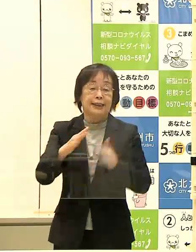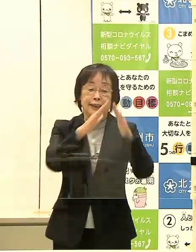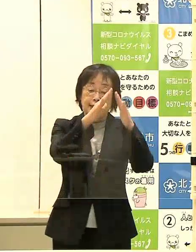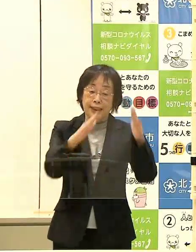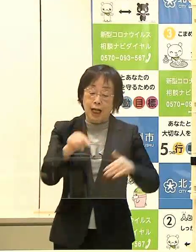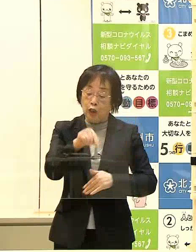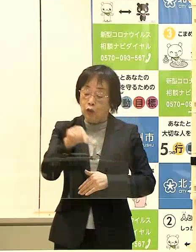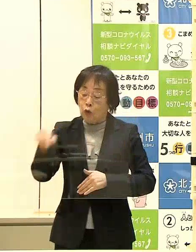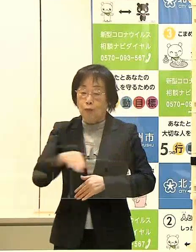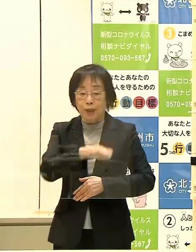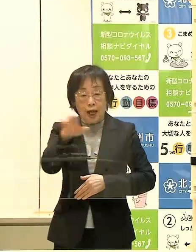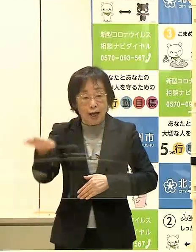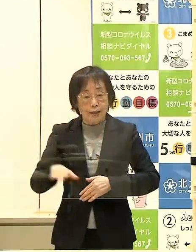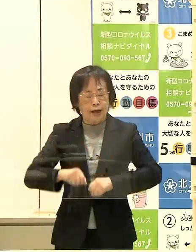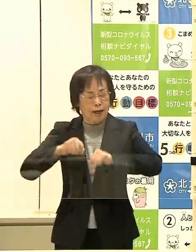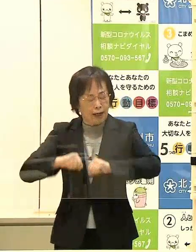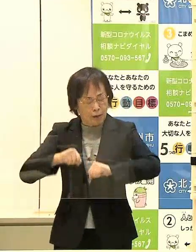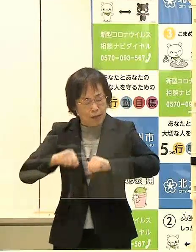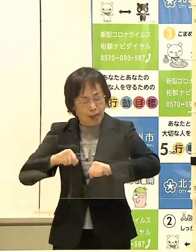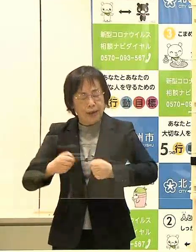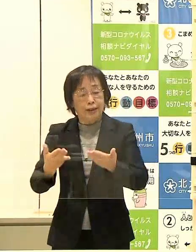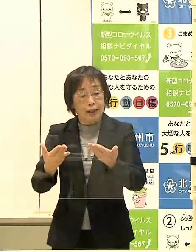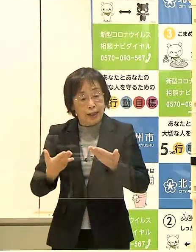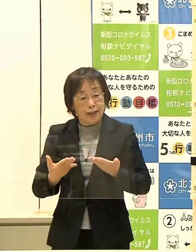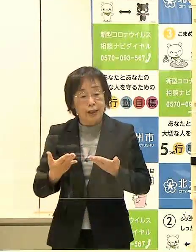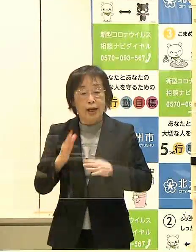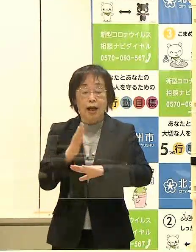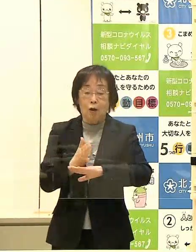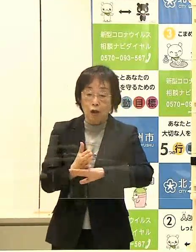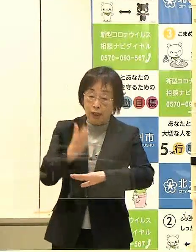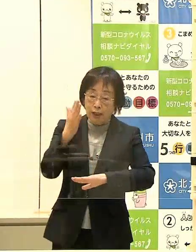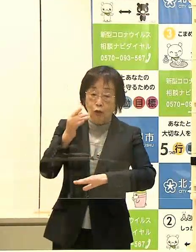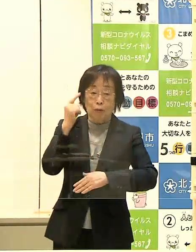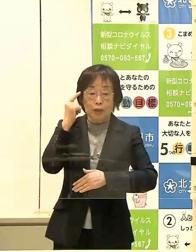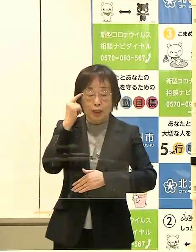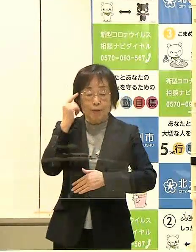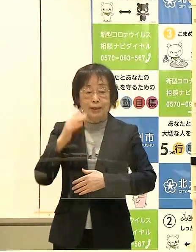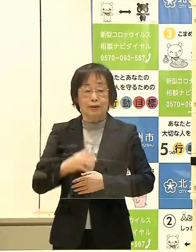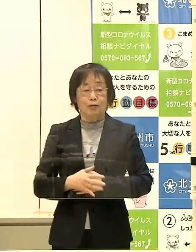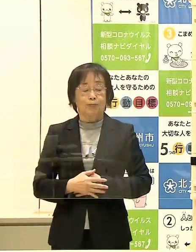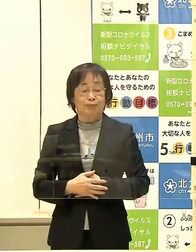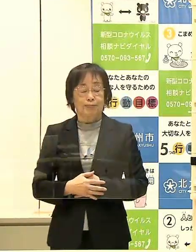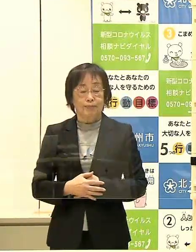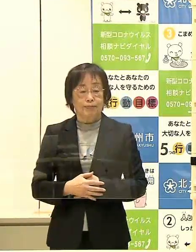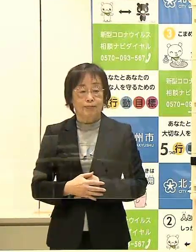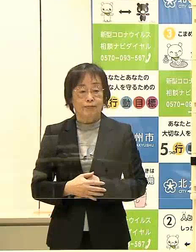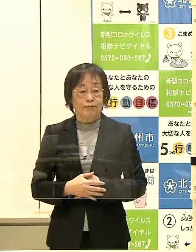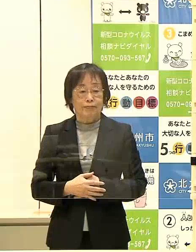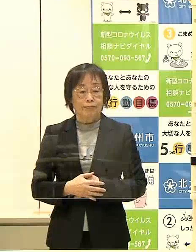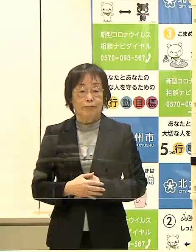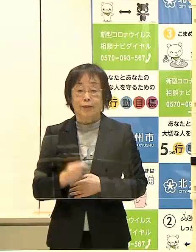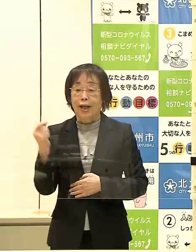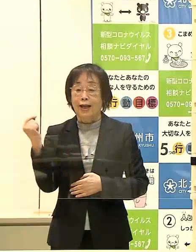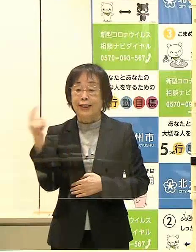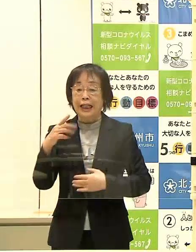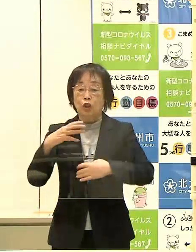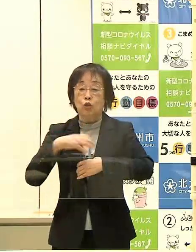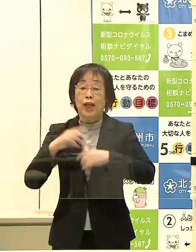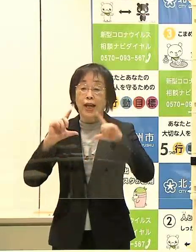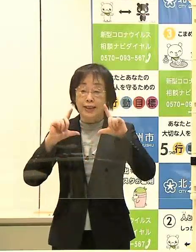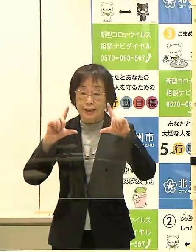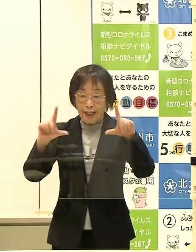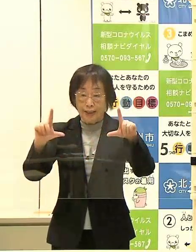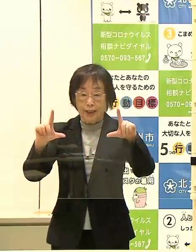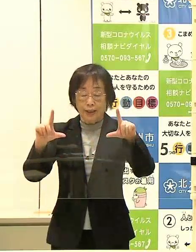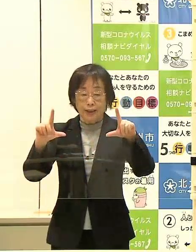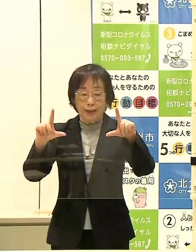頑張っていただいているせいかの一つだと思ってました従いまして研究時代1000円につきまして